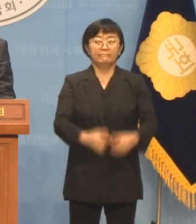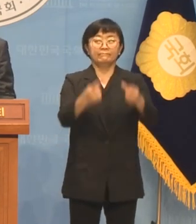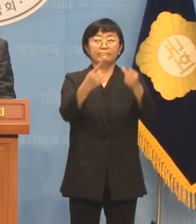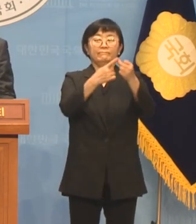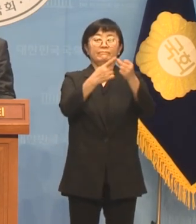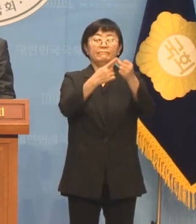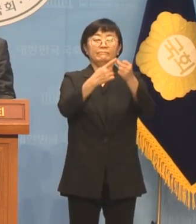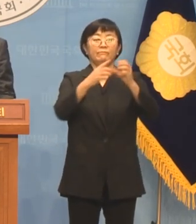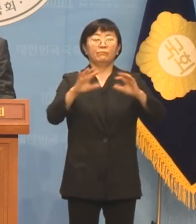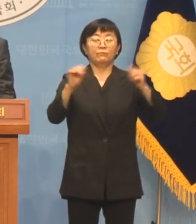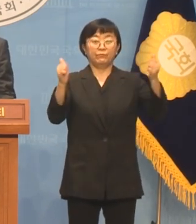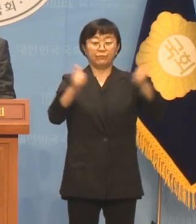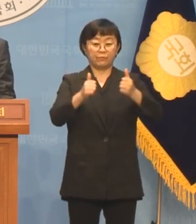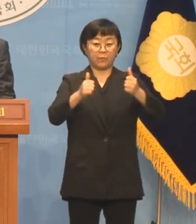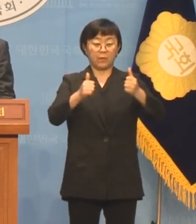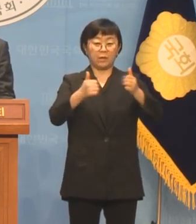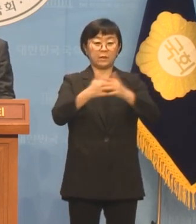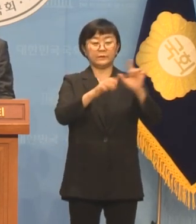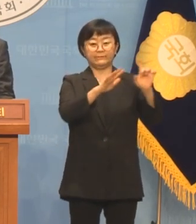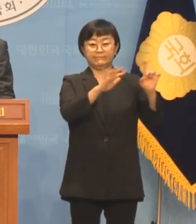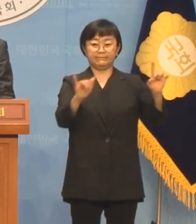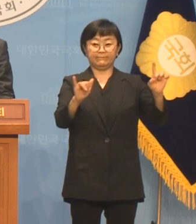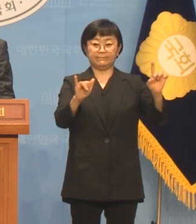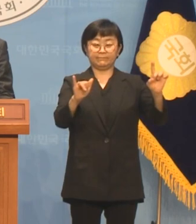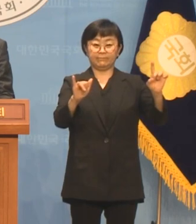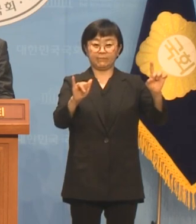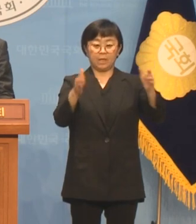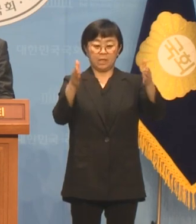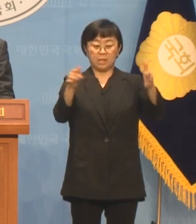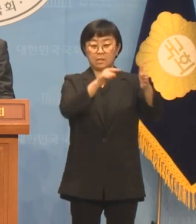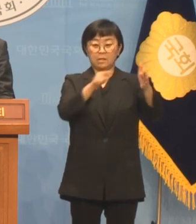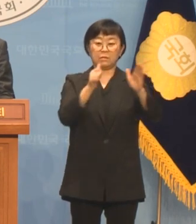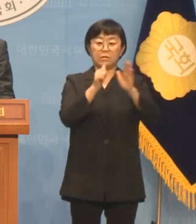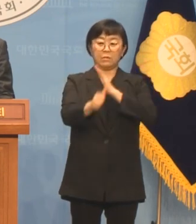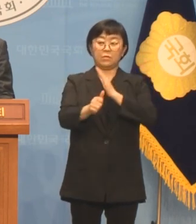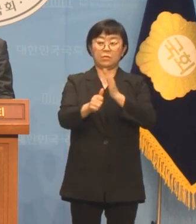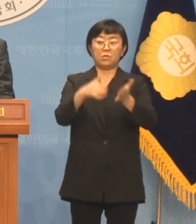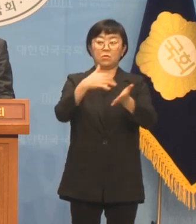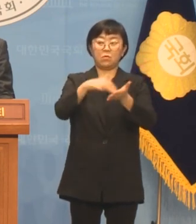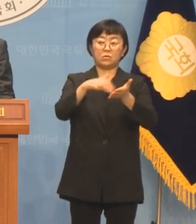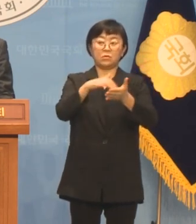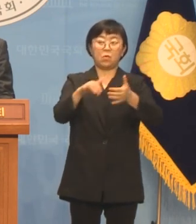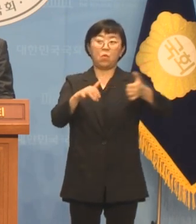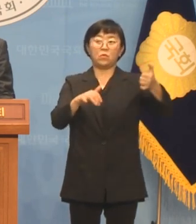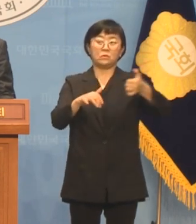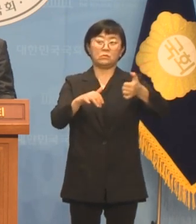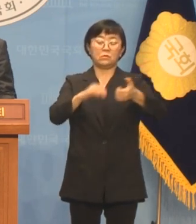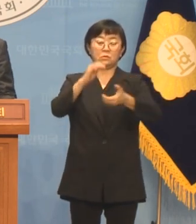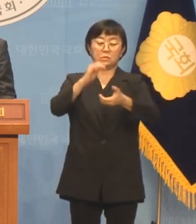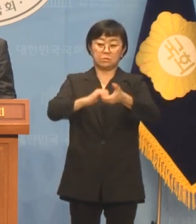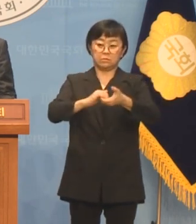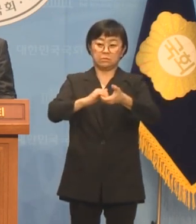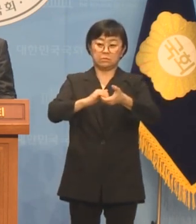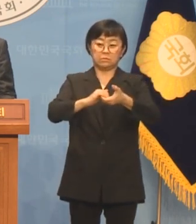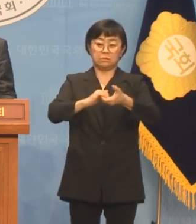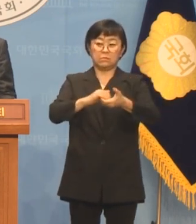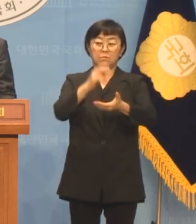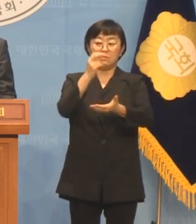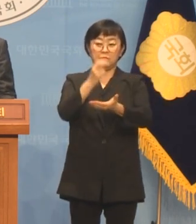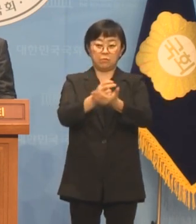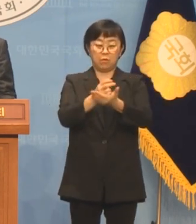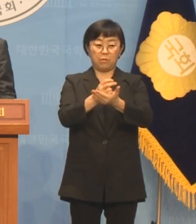첫째, 국회의원 1인당 임기 내 대표 발의 건수를 50건으로 제한하는